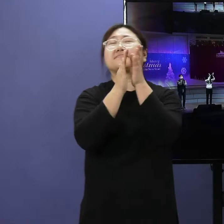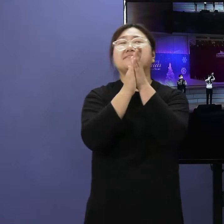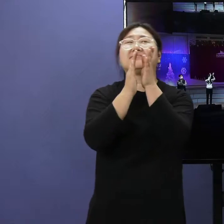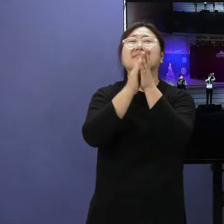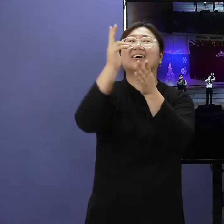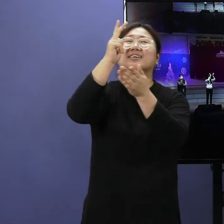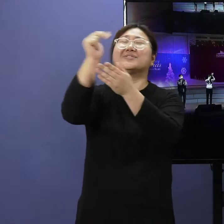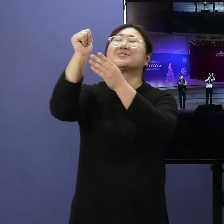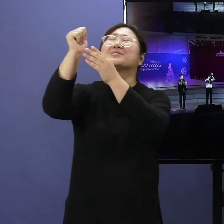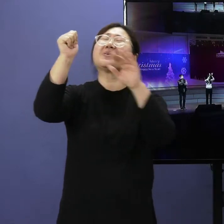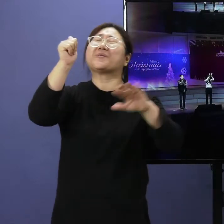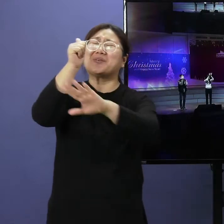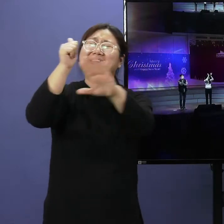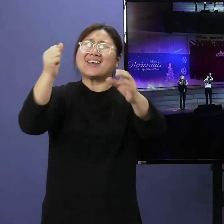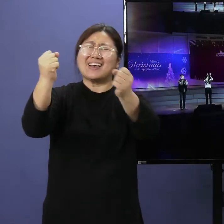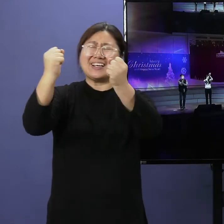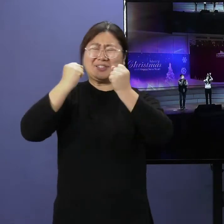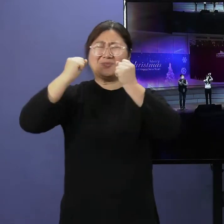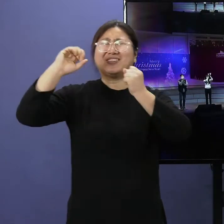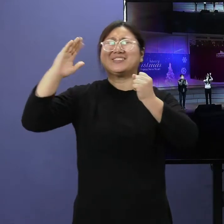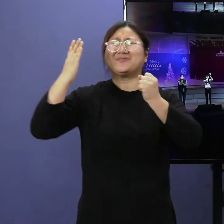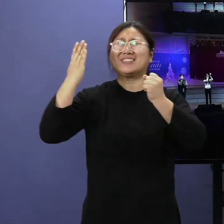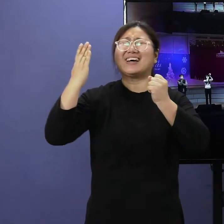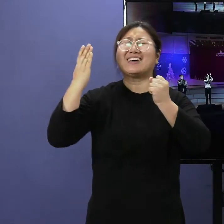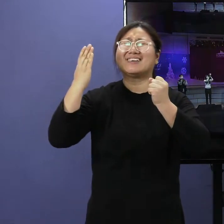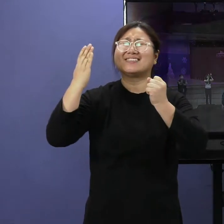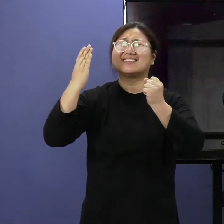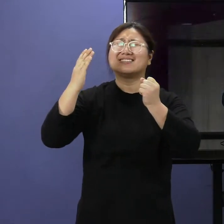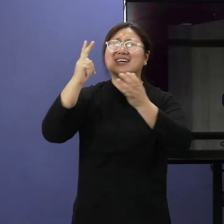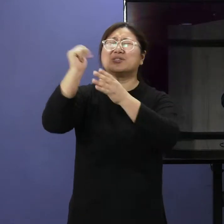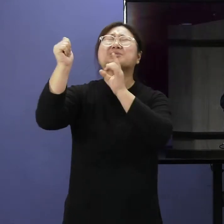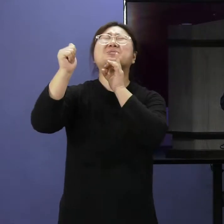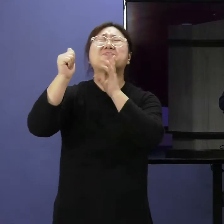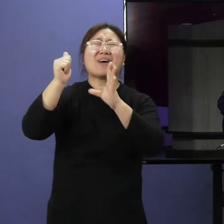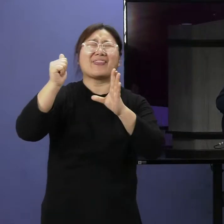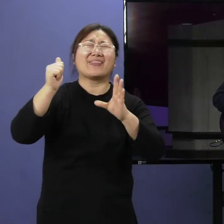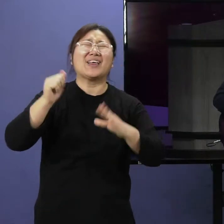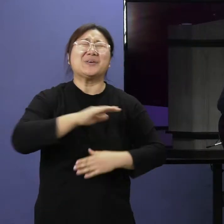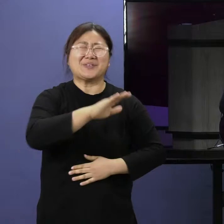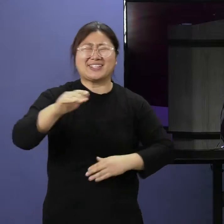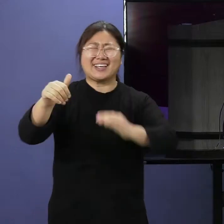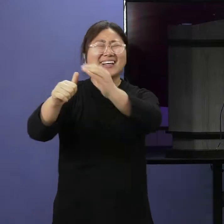주님만이 우리의 힘 되십니다. 주님만이 우리의 의지할 바위 있습니다.